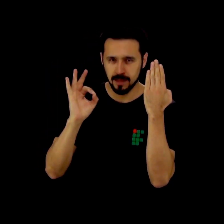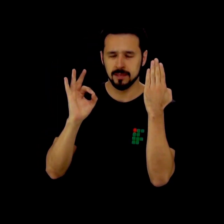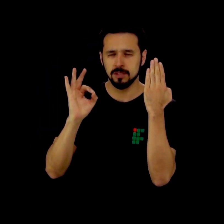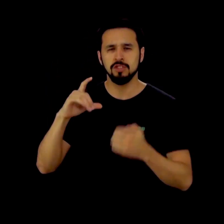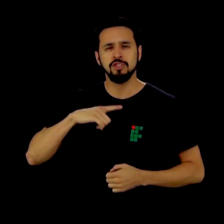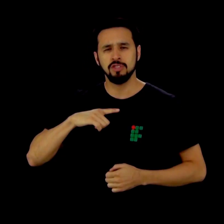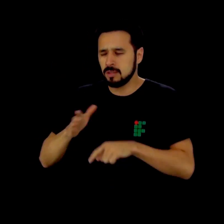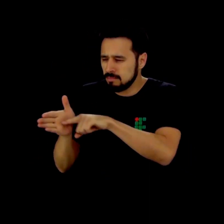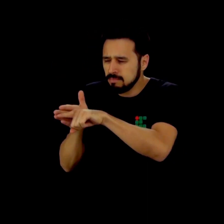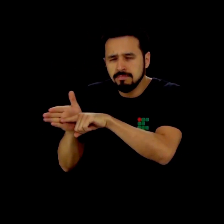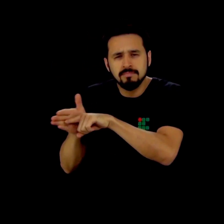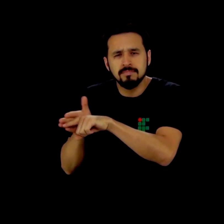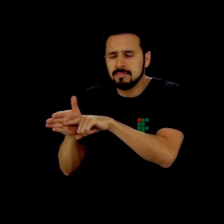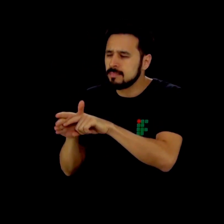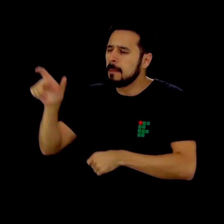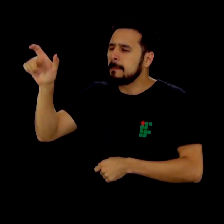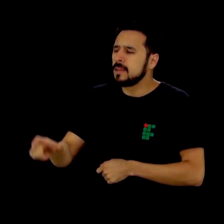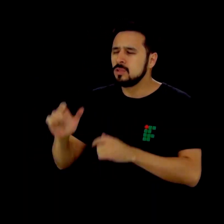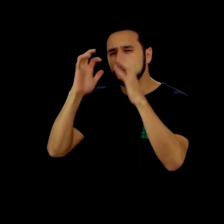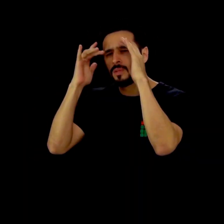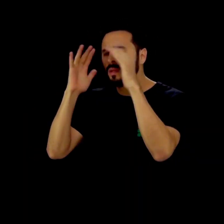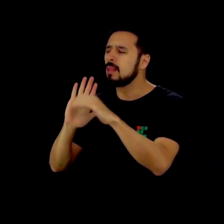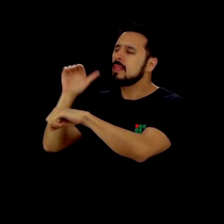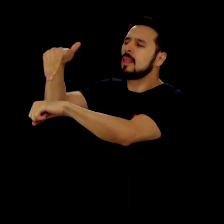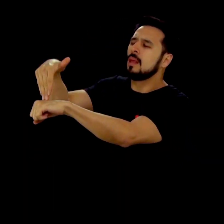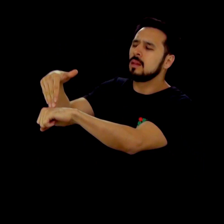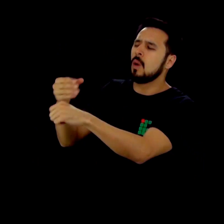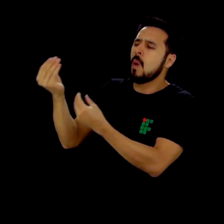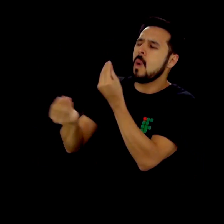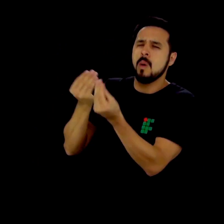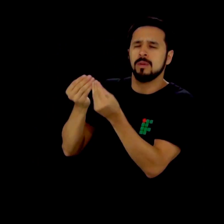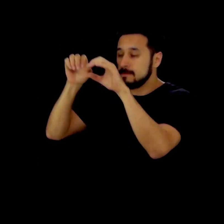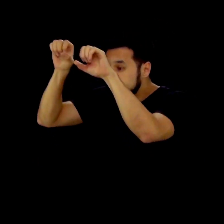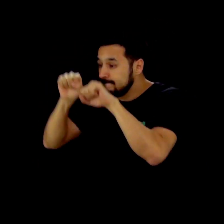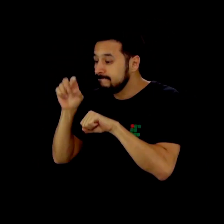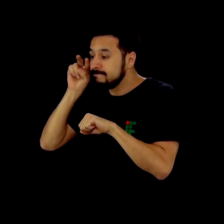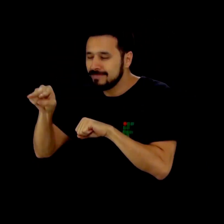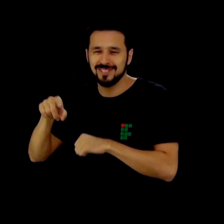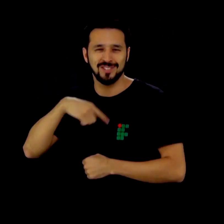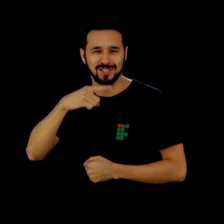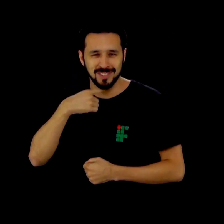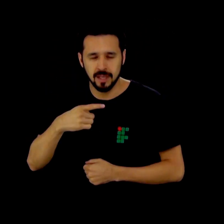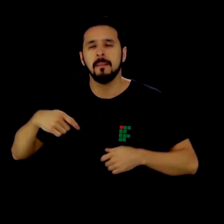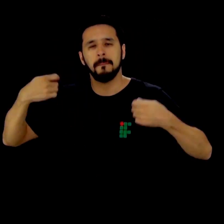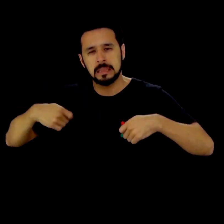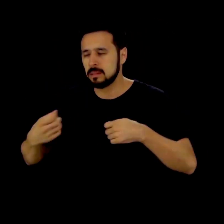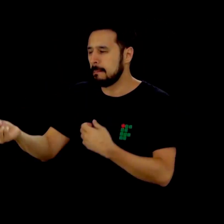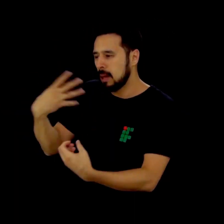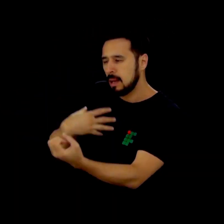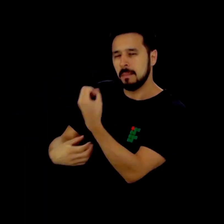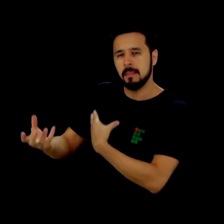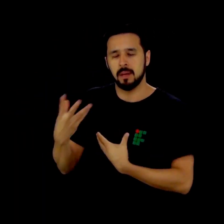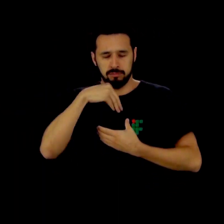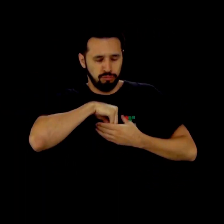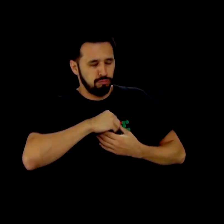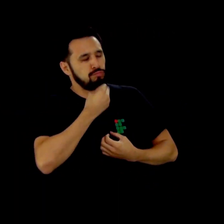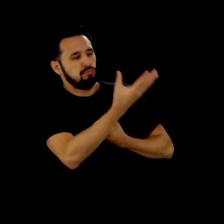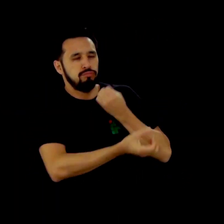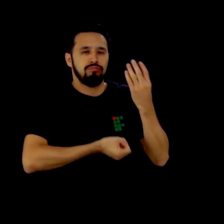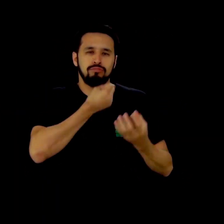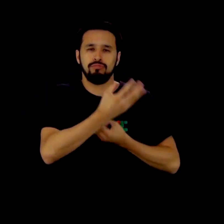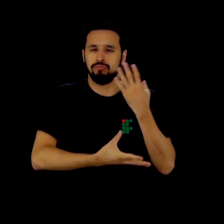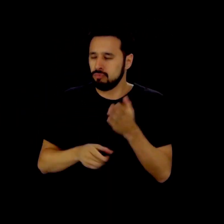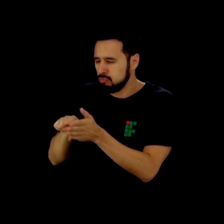O behaviorismo nasceu como uma reação à introspecção e à psicanálise, que tentavam lidar